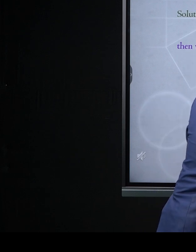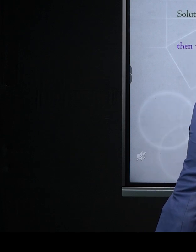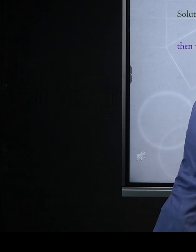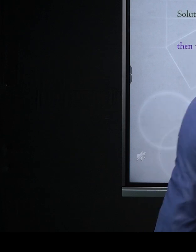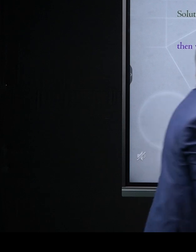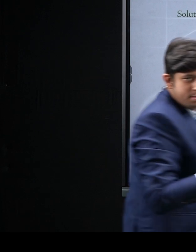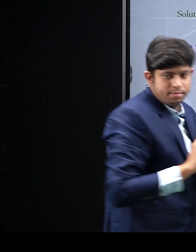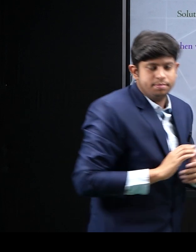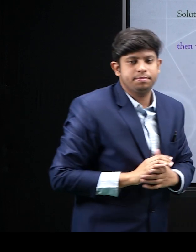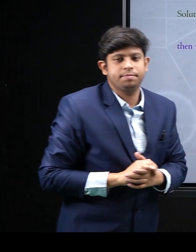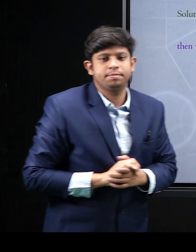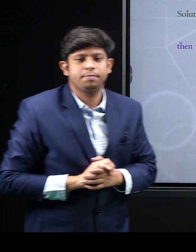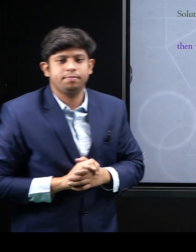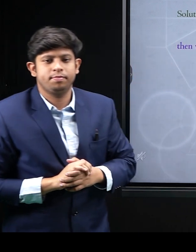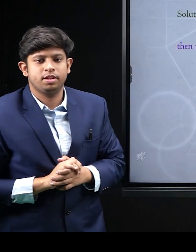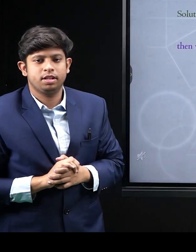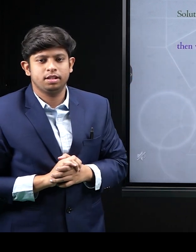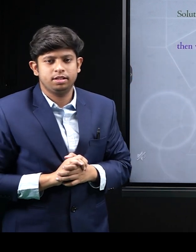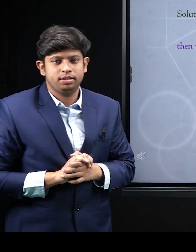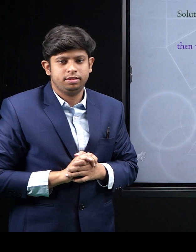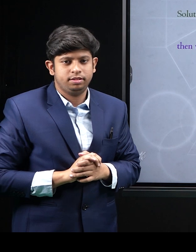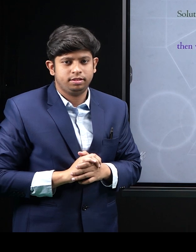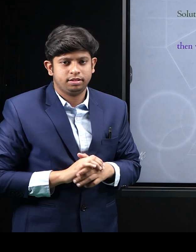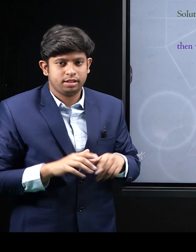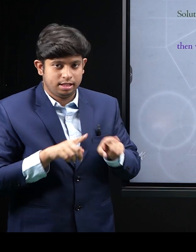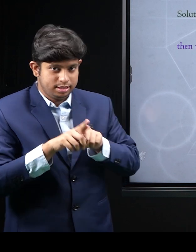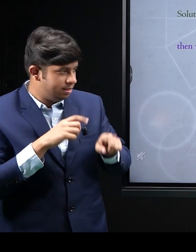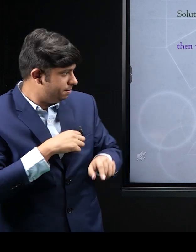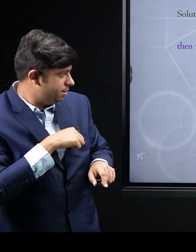మైనస్ 6x ప్లస్ 12 x మైనస్ 5.